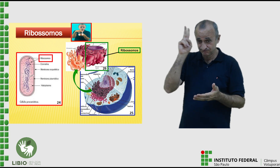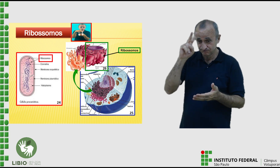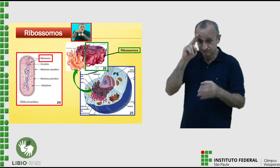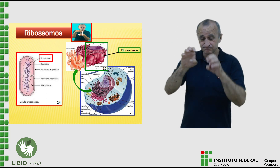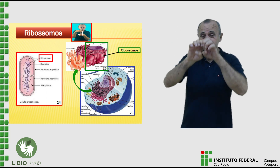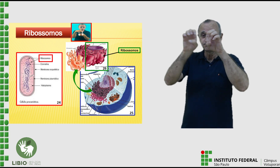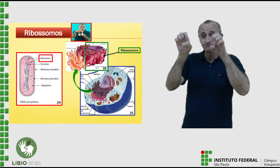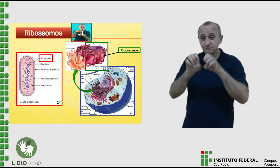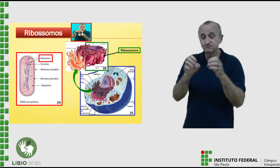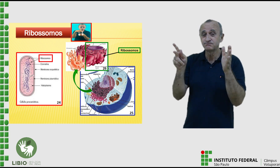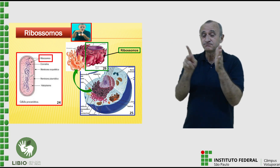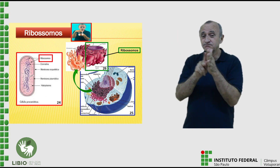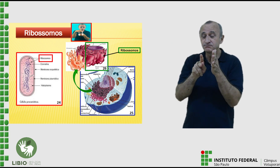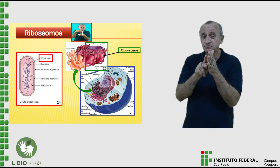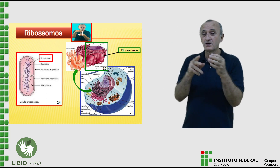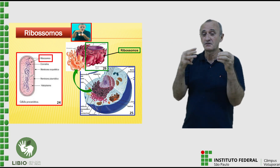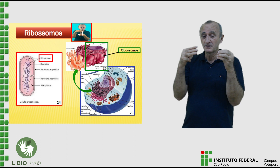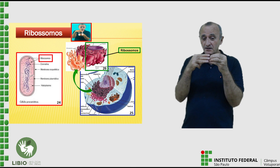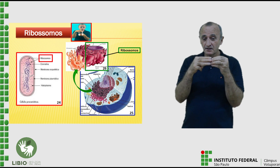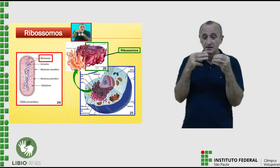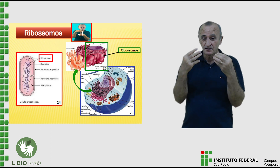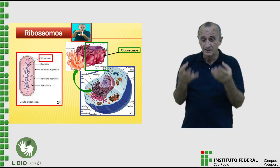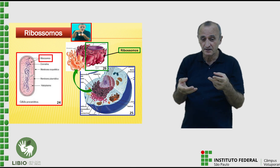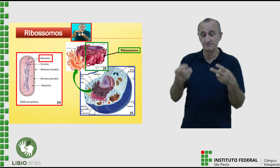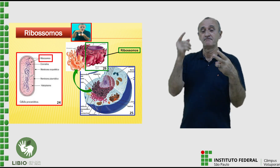Ribossomos. Lembra? Estrutura celular.